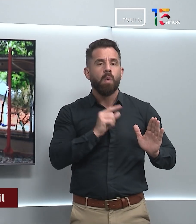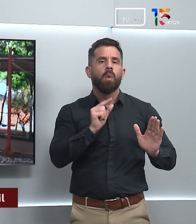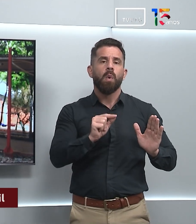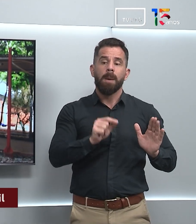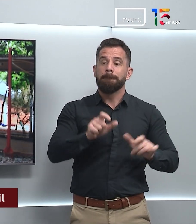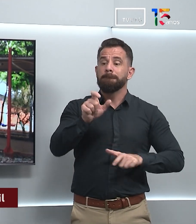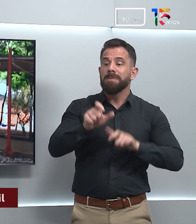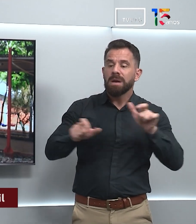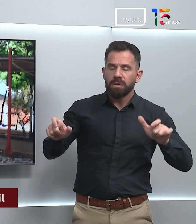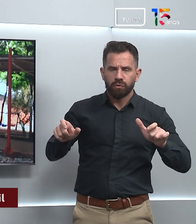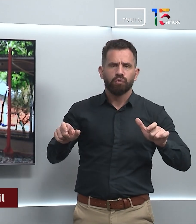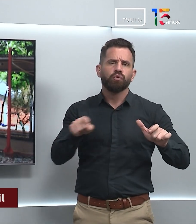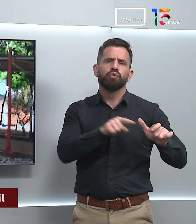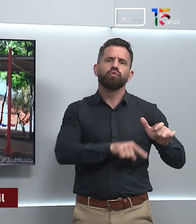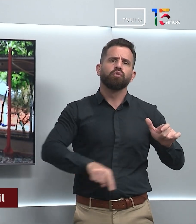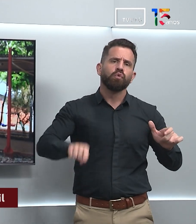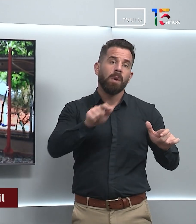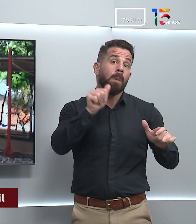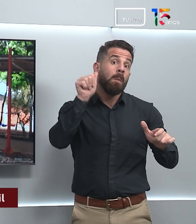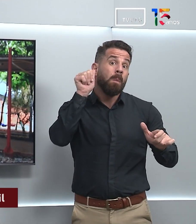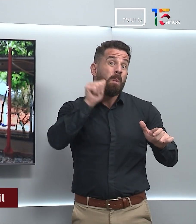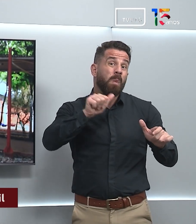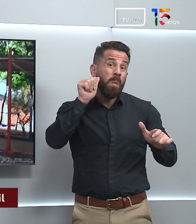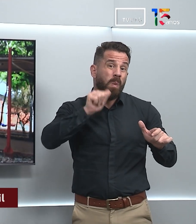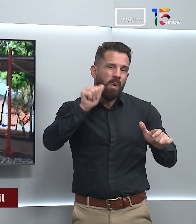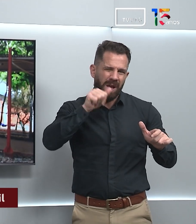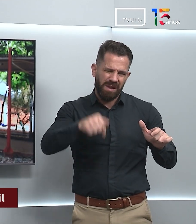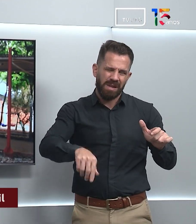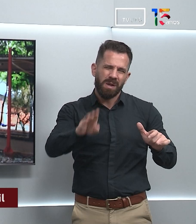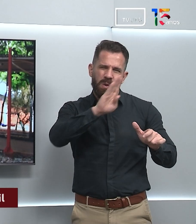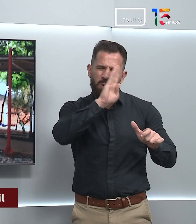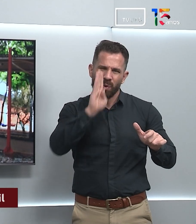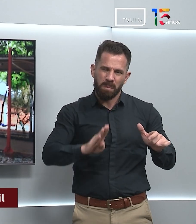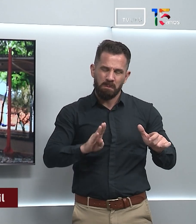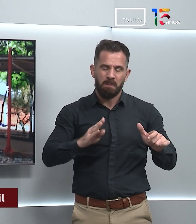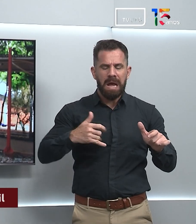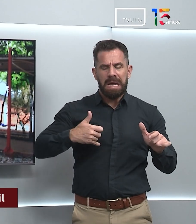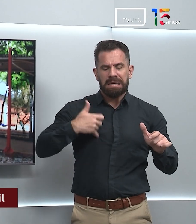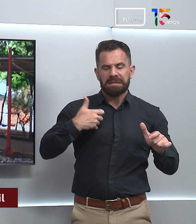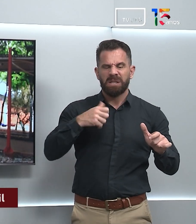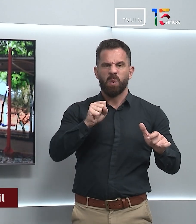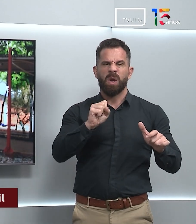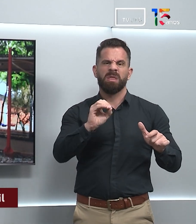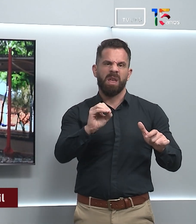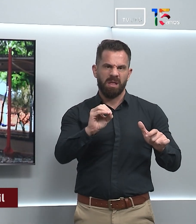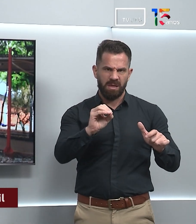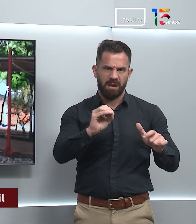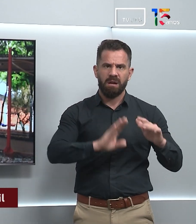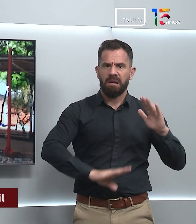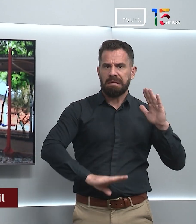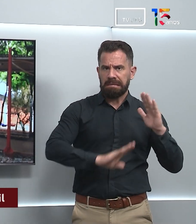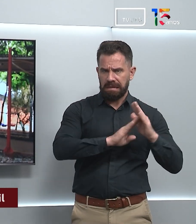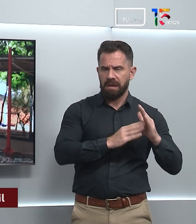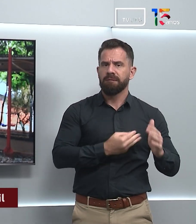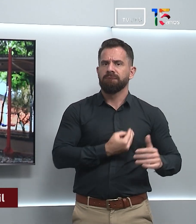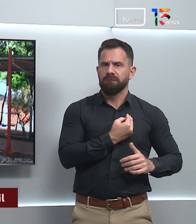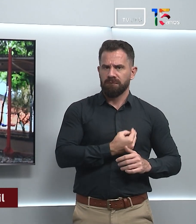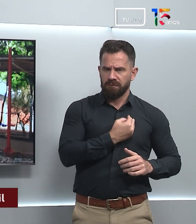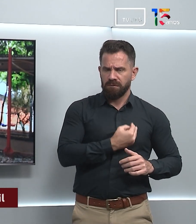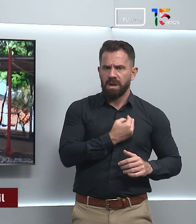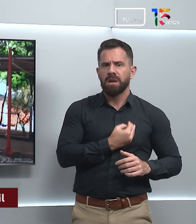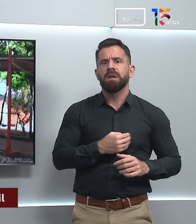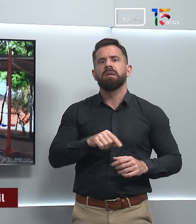expectativa para mulheres é de quase 80 anos, enquanto para os homens é de 73 anos. Esse índice